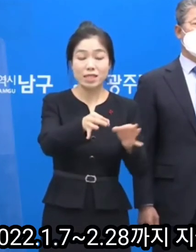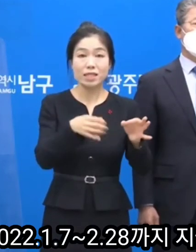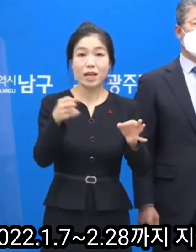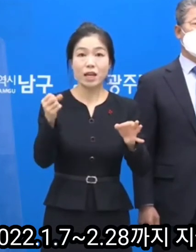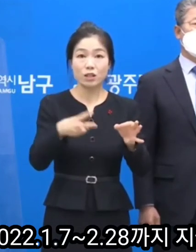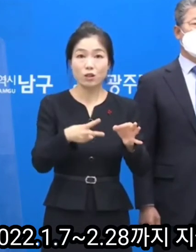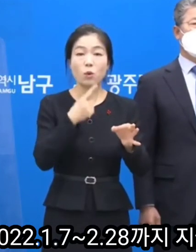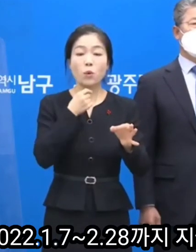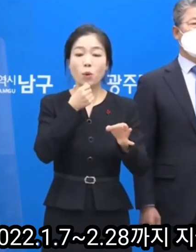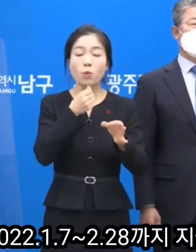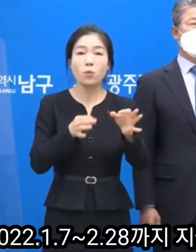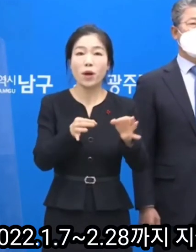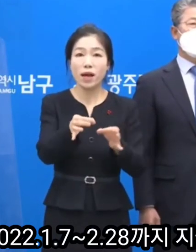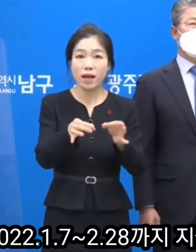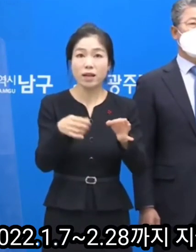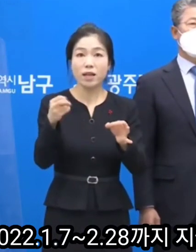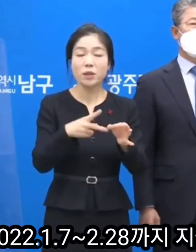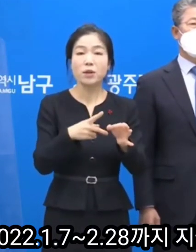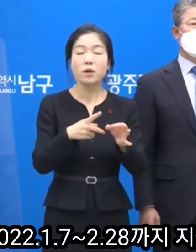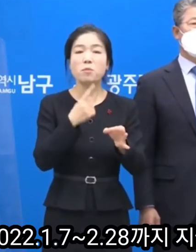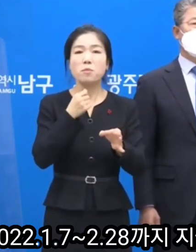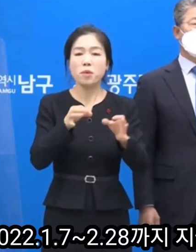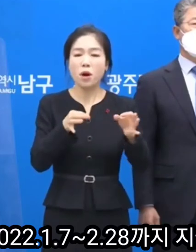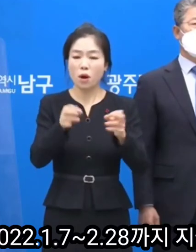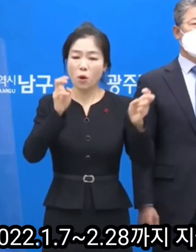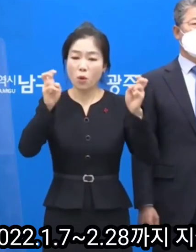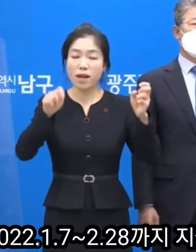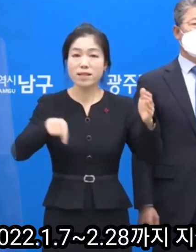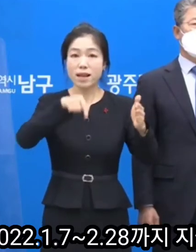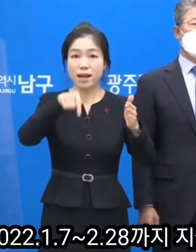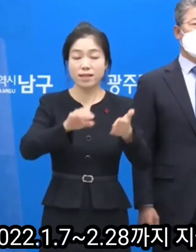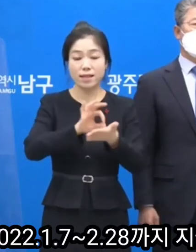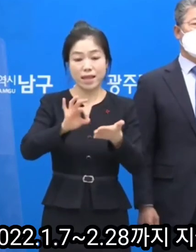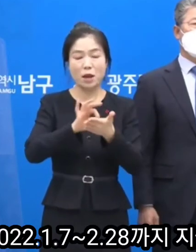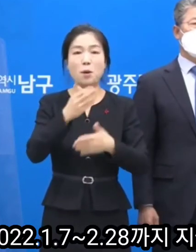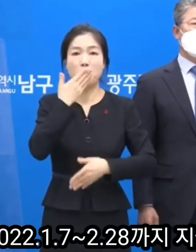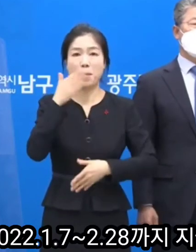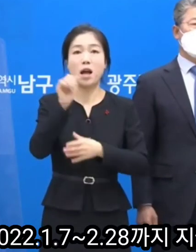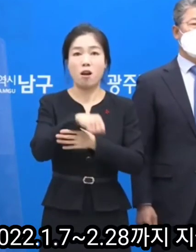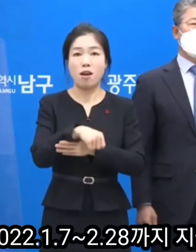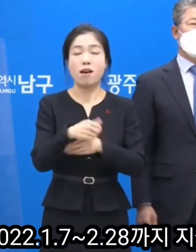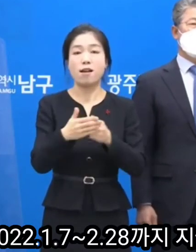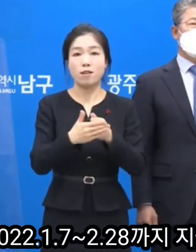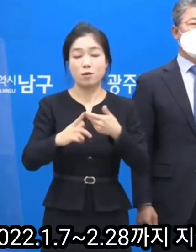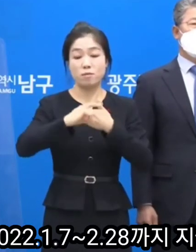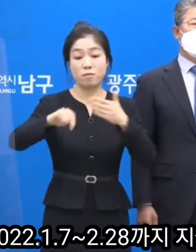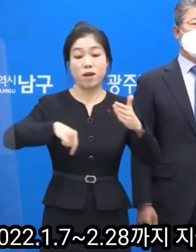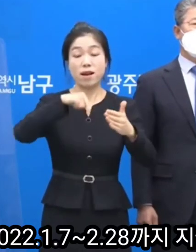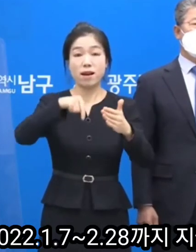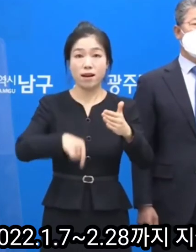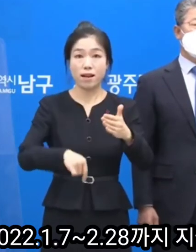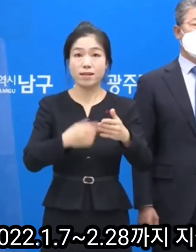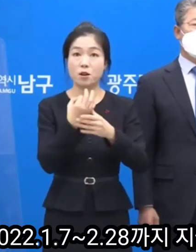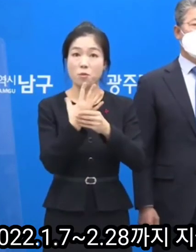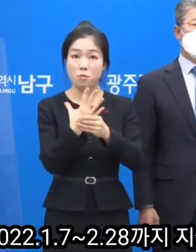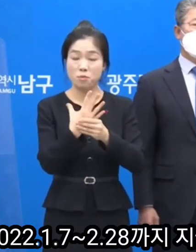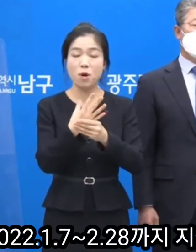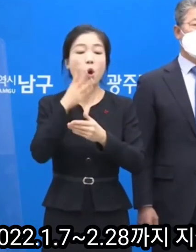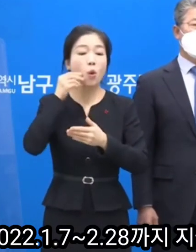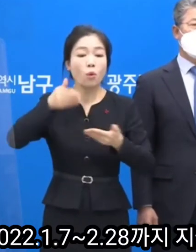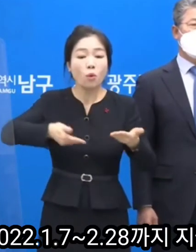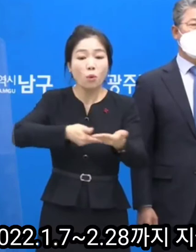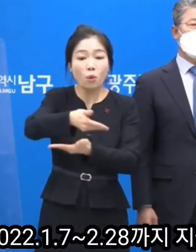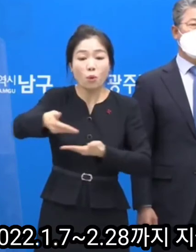전통시장과 골목상권, 소상공인 업체에서 사용 가능토록 해서 지역 내에서 현금이